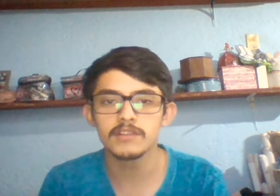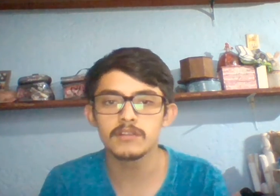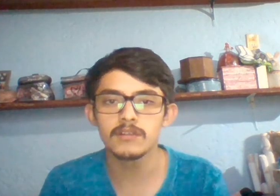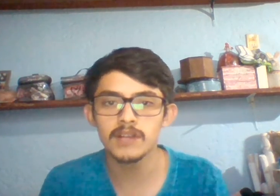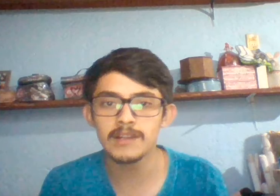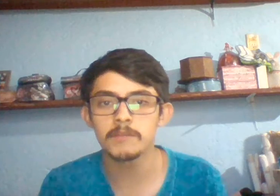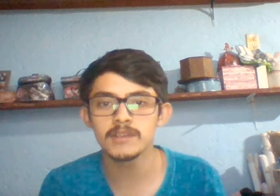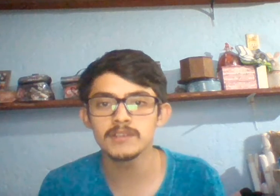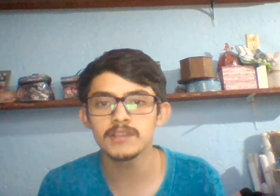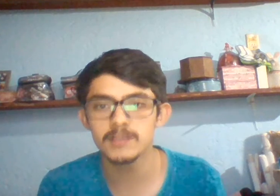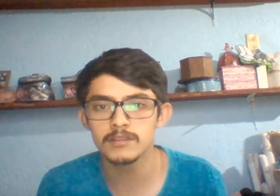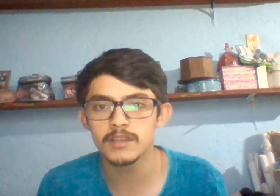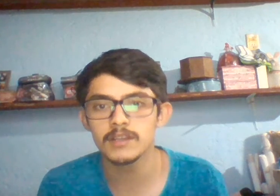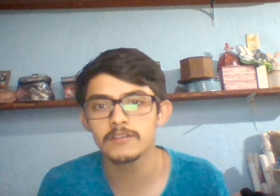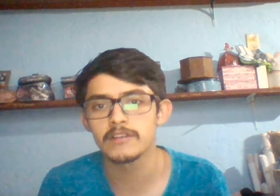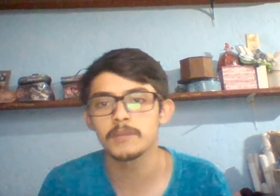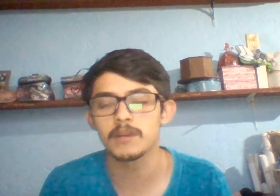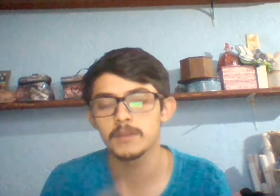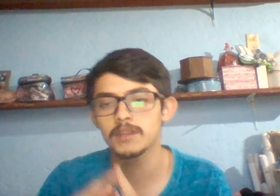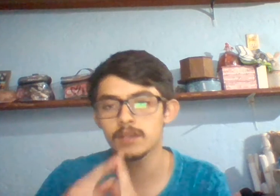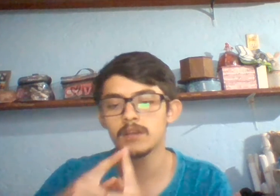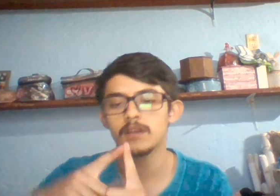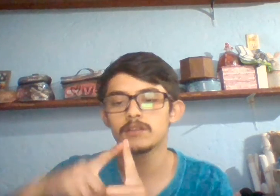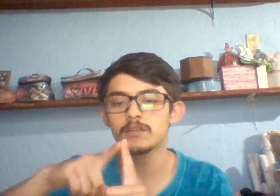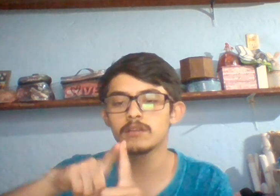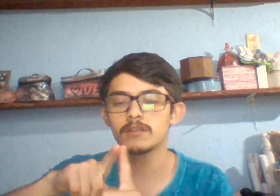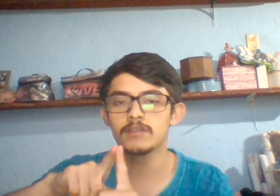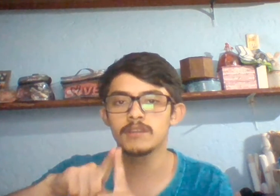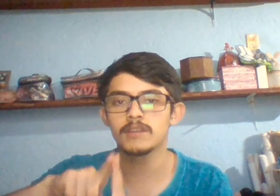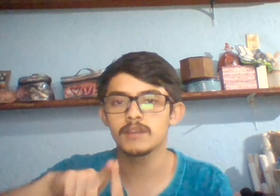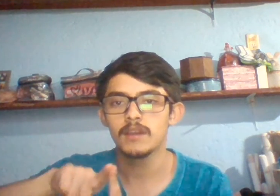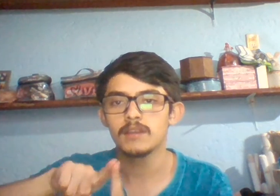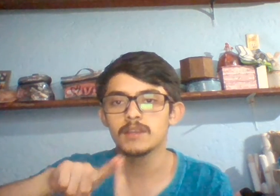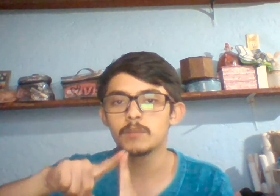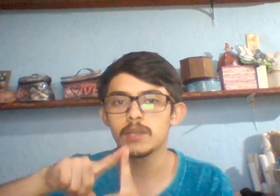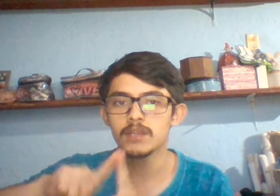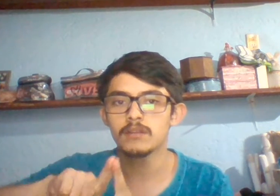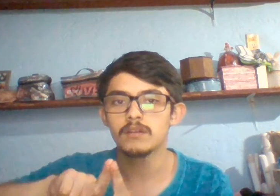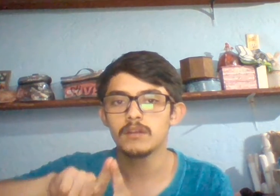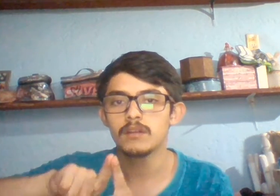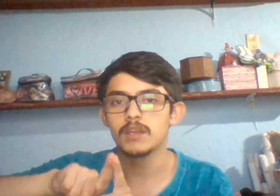coloca a más distancia, no tendrá fuerza para levantarlo. Entonces, lo que nos dice es que dependiendo de,